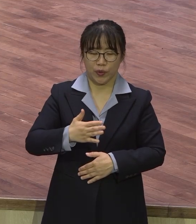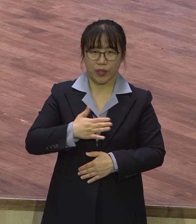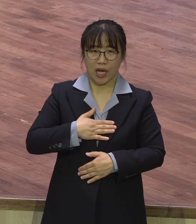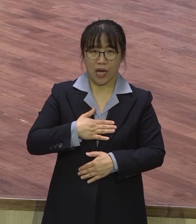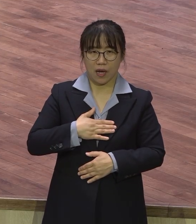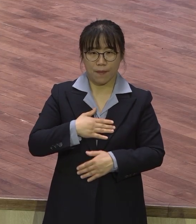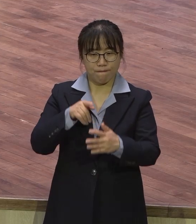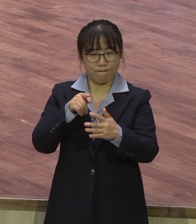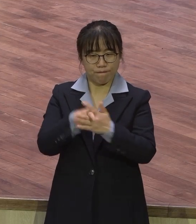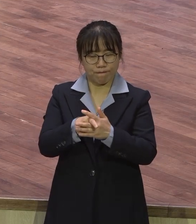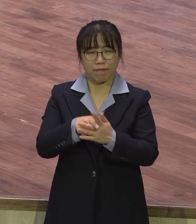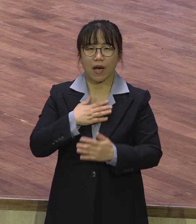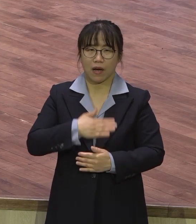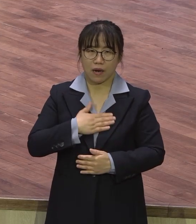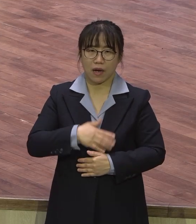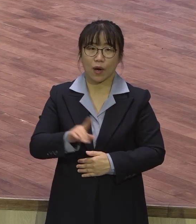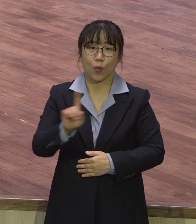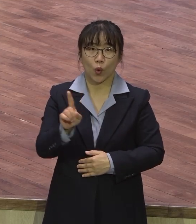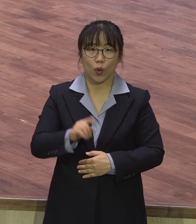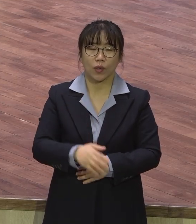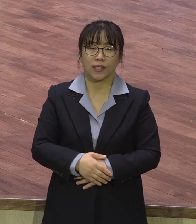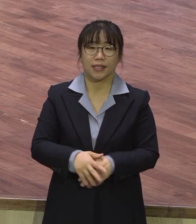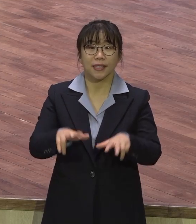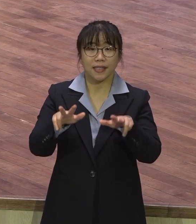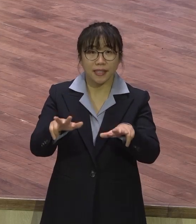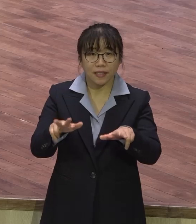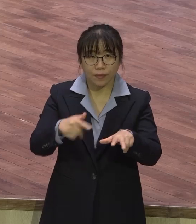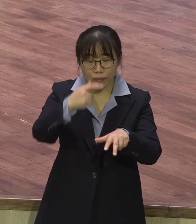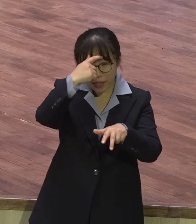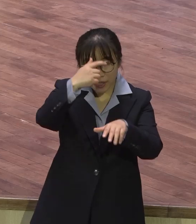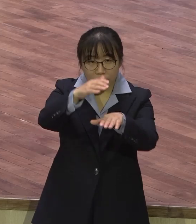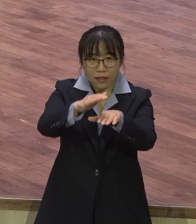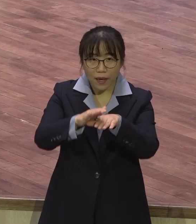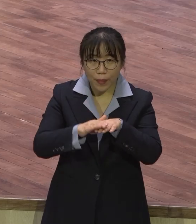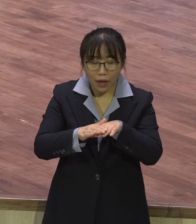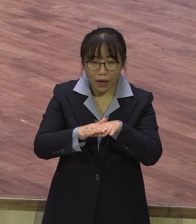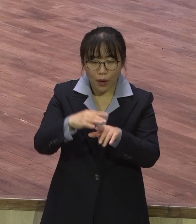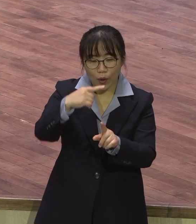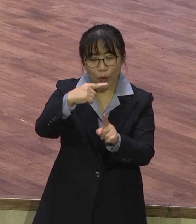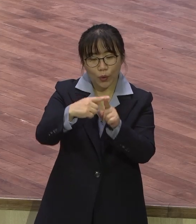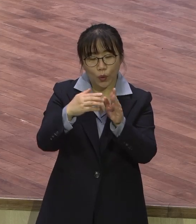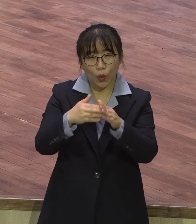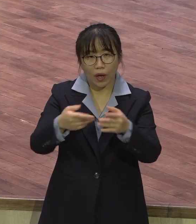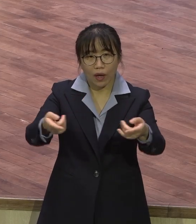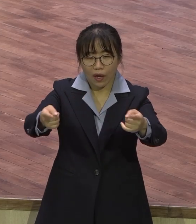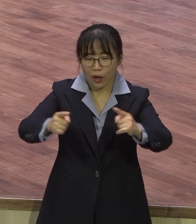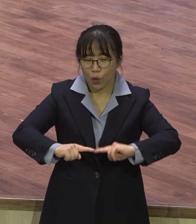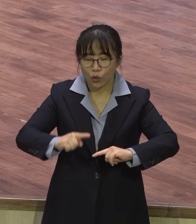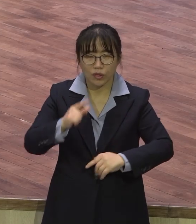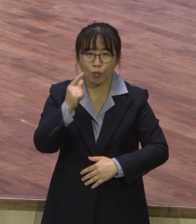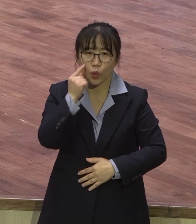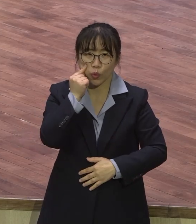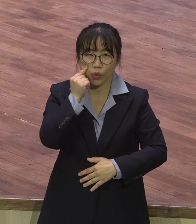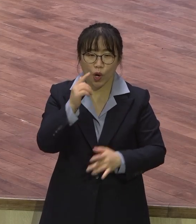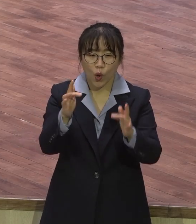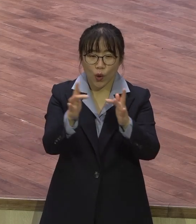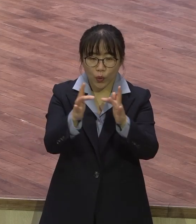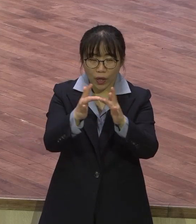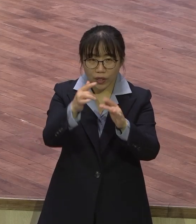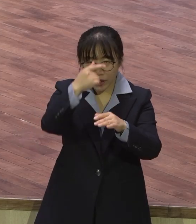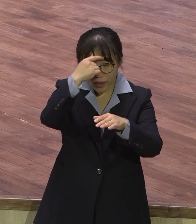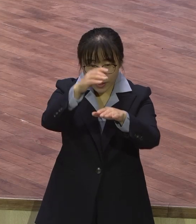이렇게 함께 예배를 교회에서 들이지 못하고 온라인 예배 드리는데도